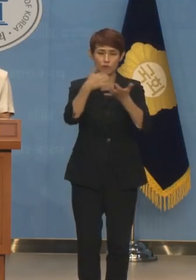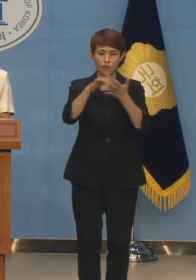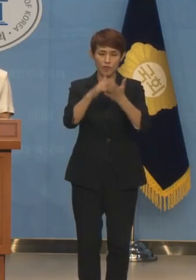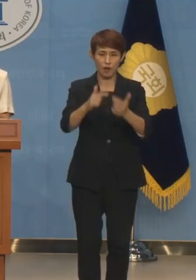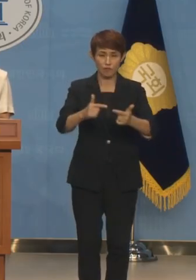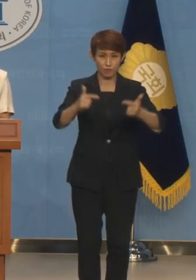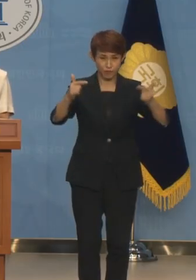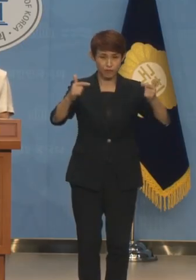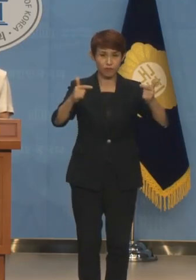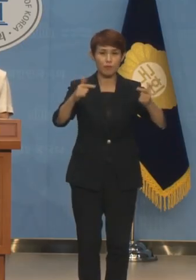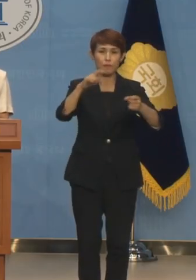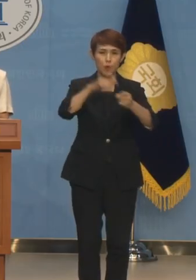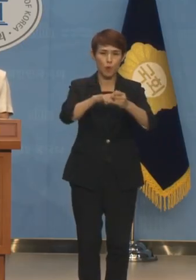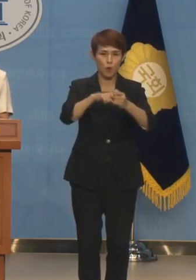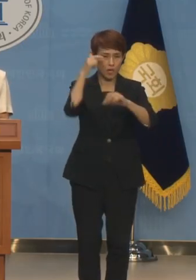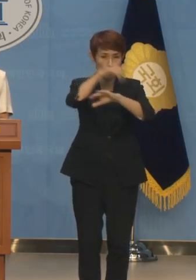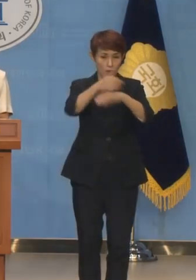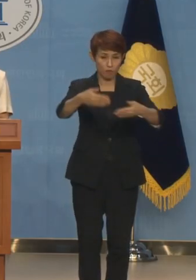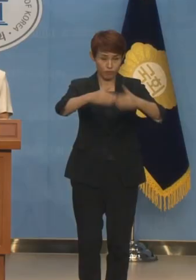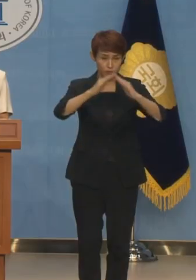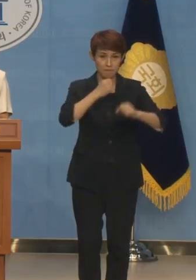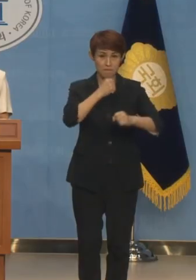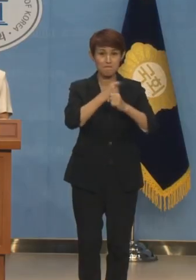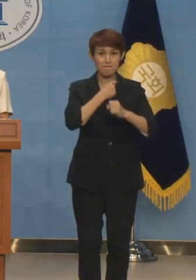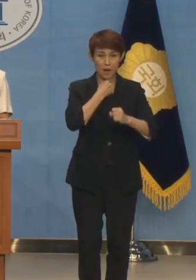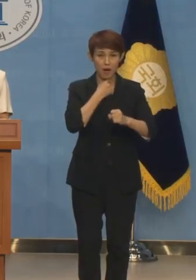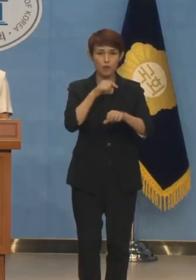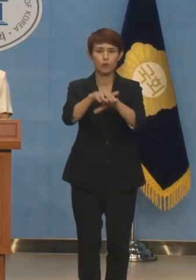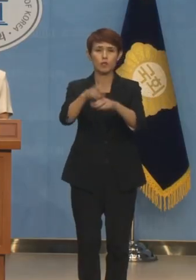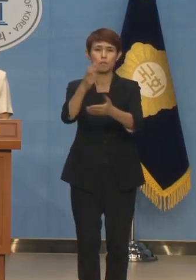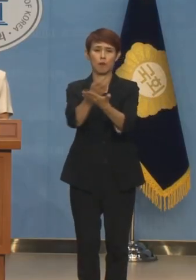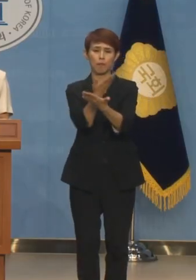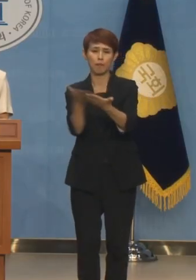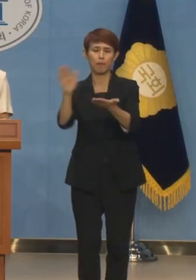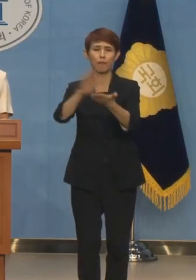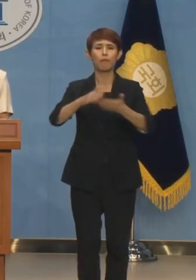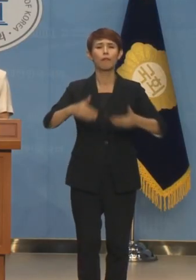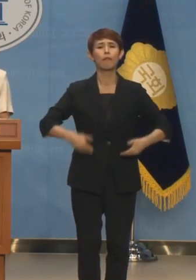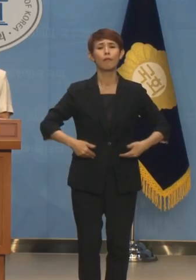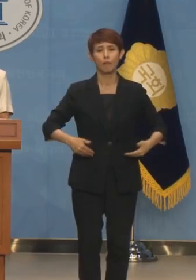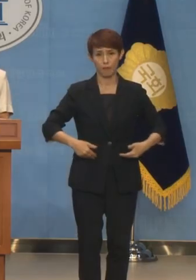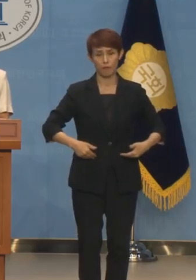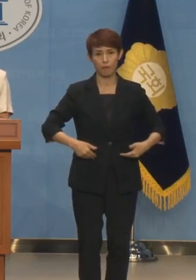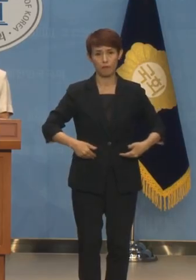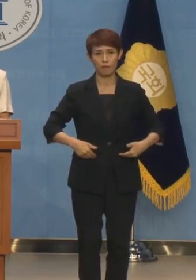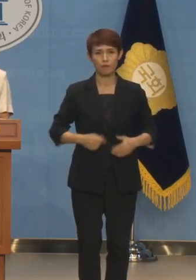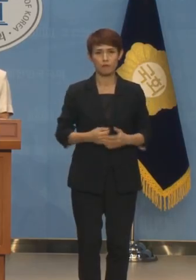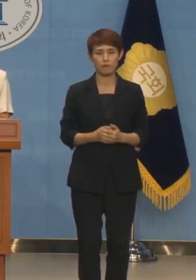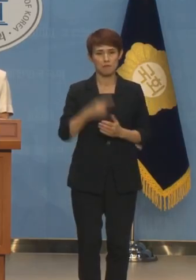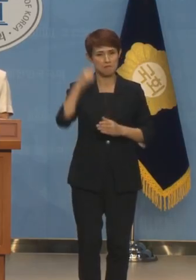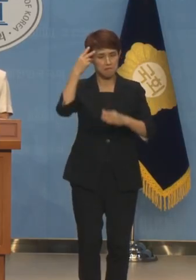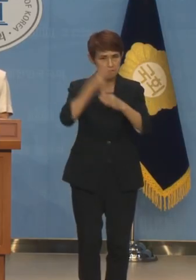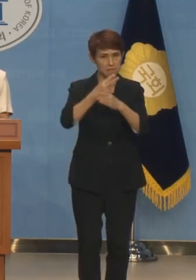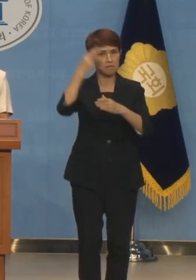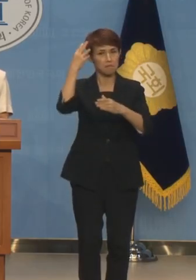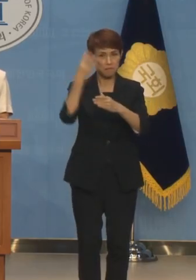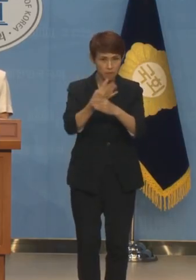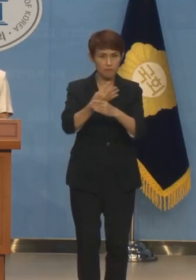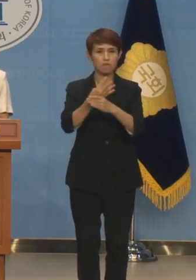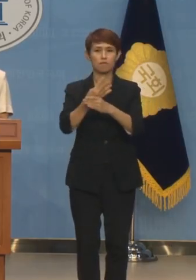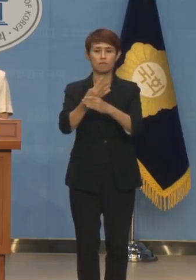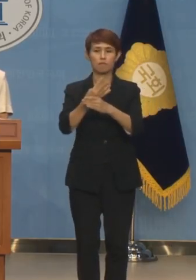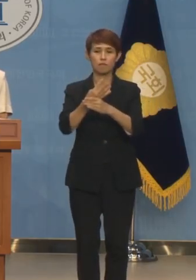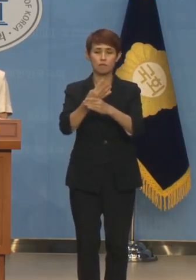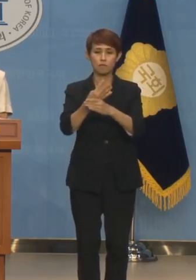인구전략기획부를 신설하려면 정부 조직법을 개정해야 합니다. 학사, 석사, 박사